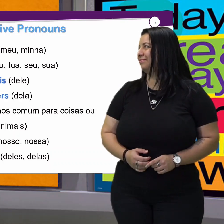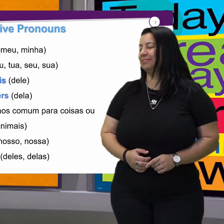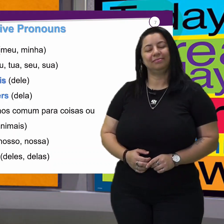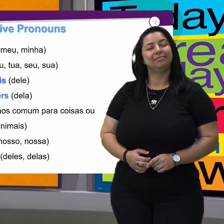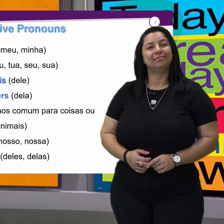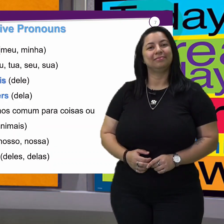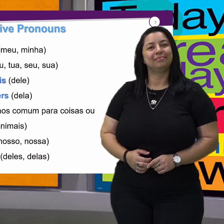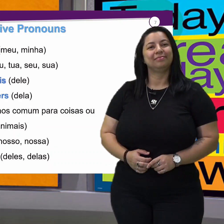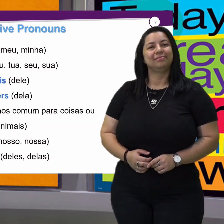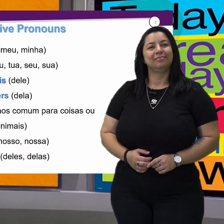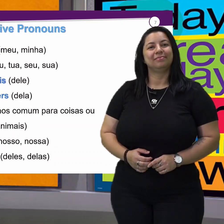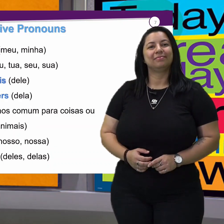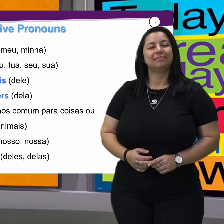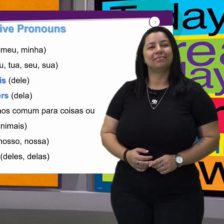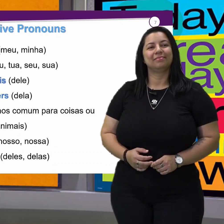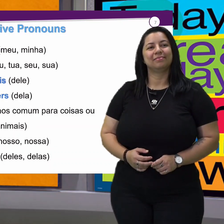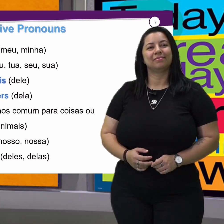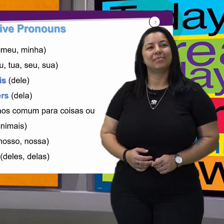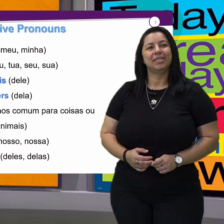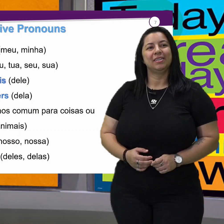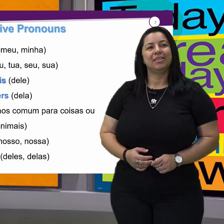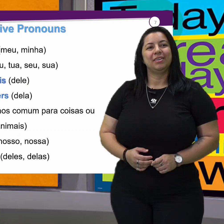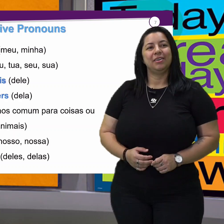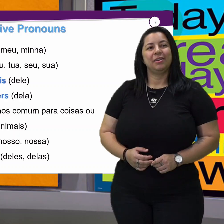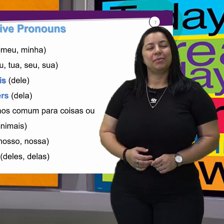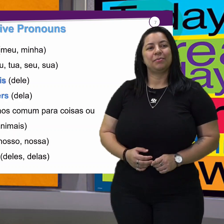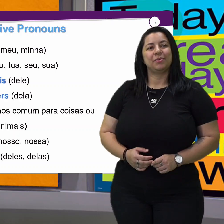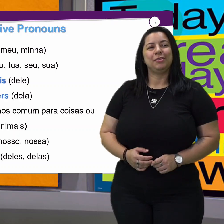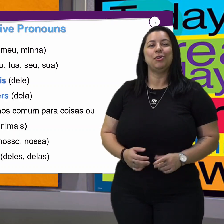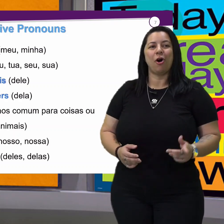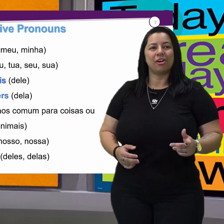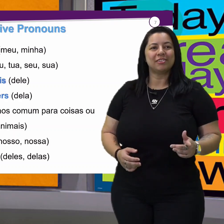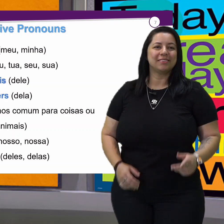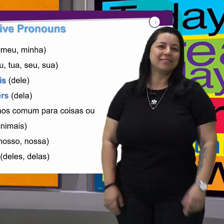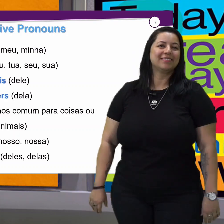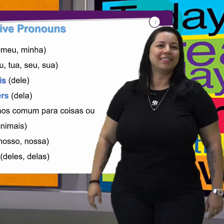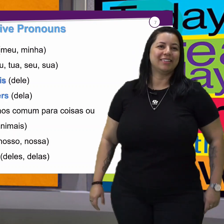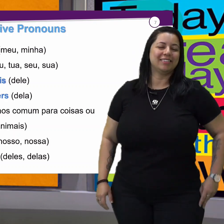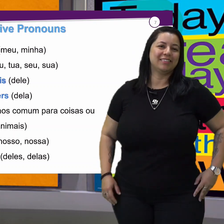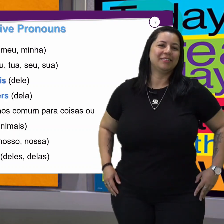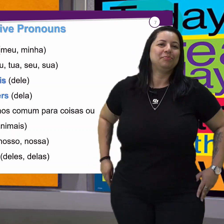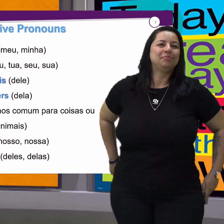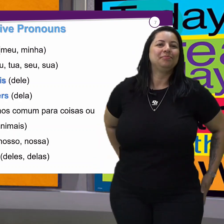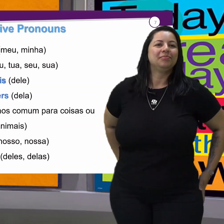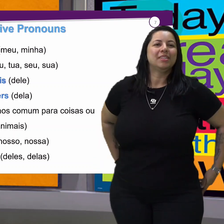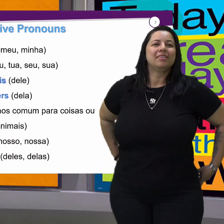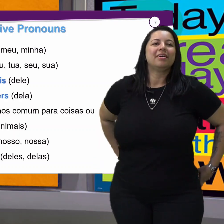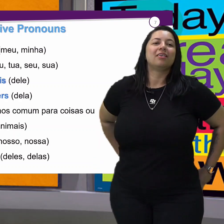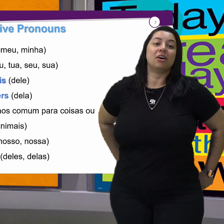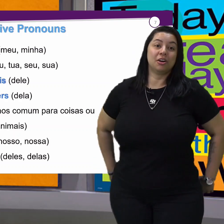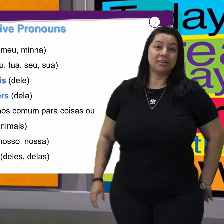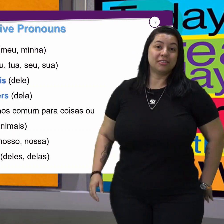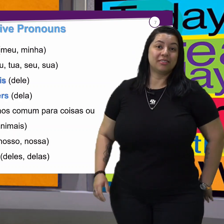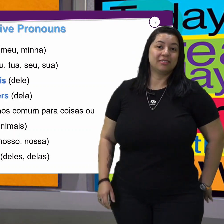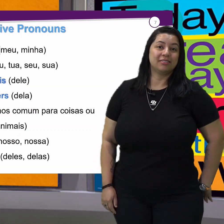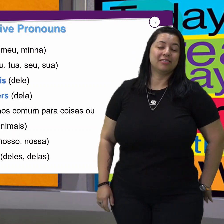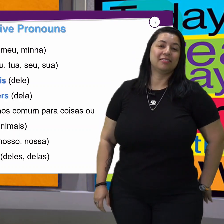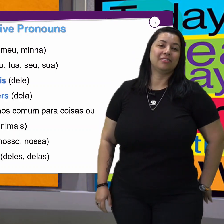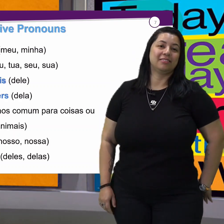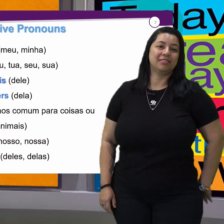Mine é o pronome possessivo. Esse aqui, teacher. Yours. Yours. His.